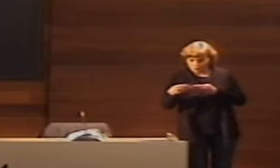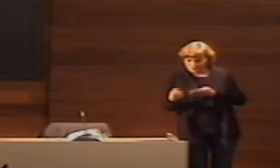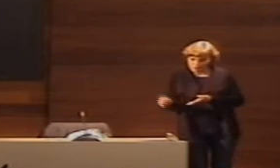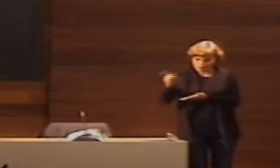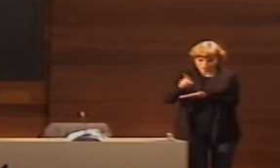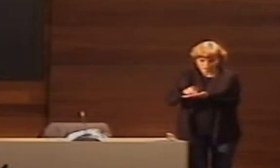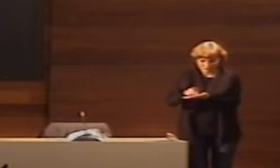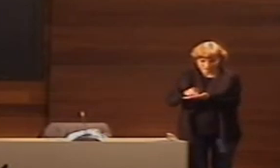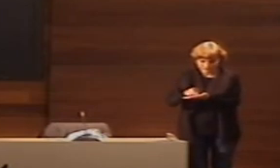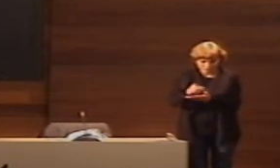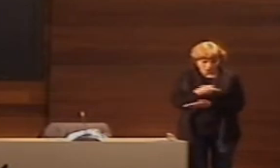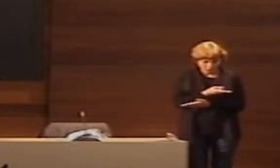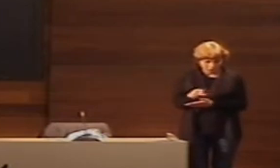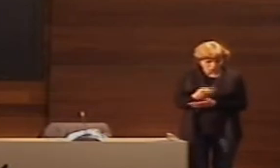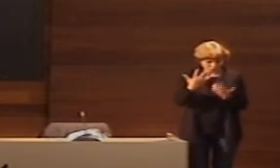puede impulsar